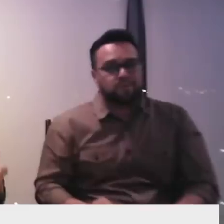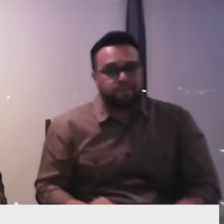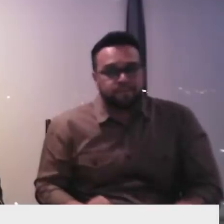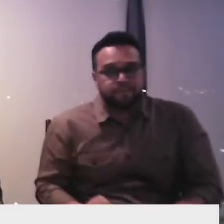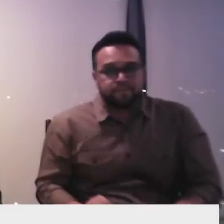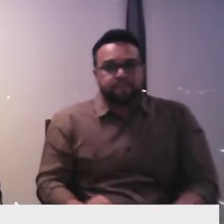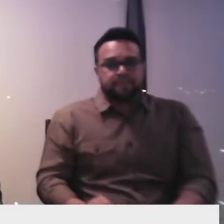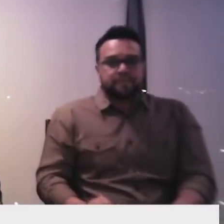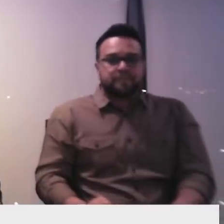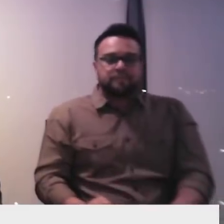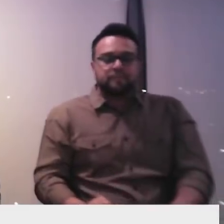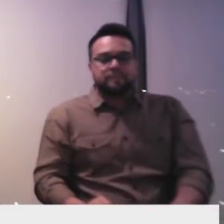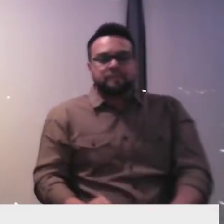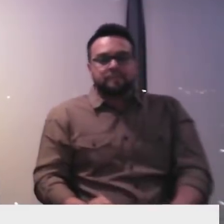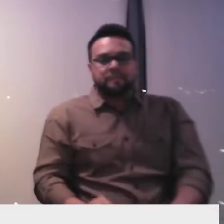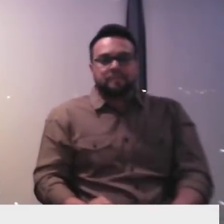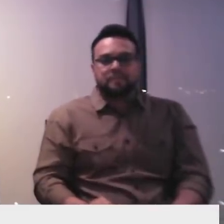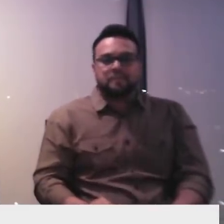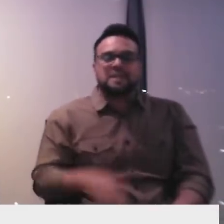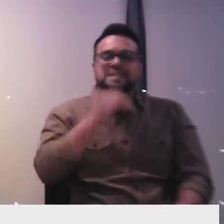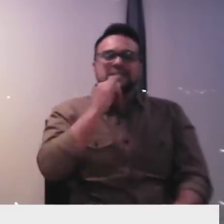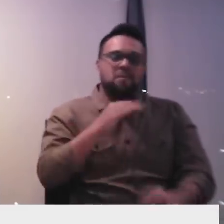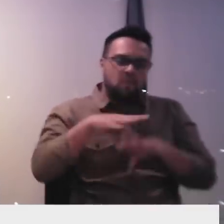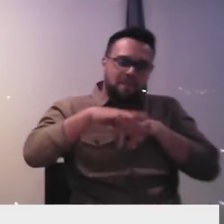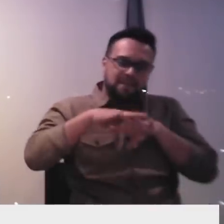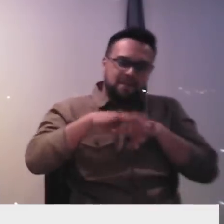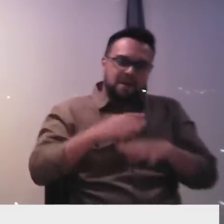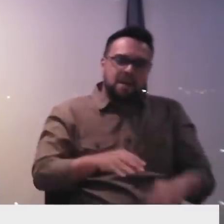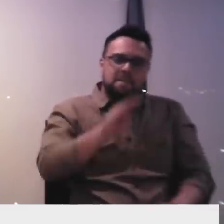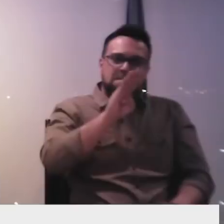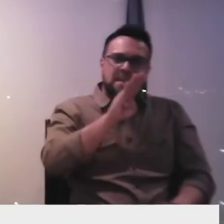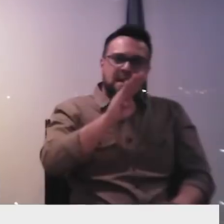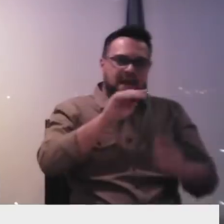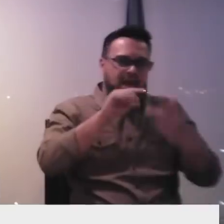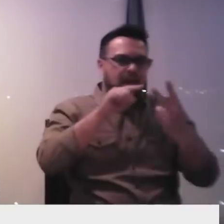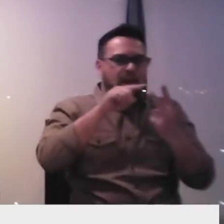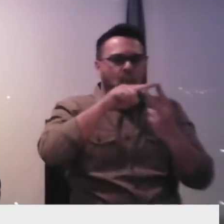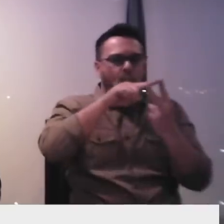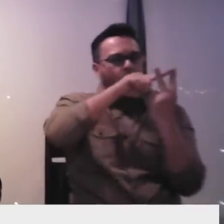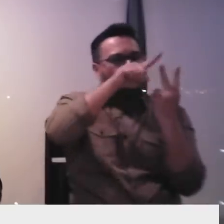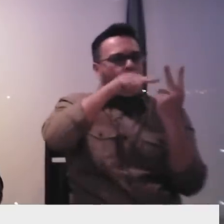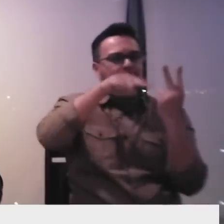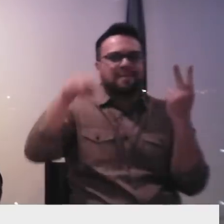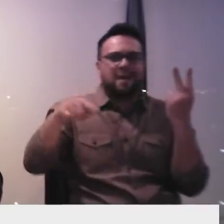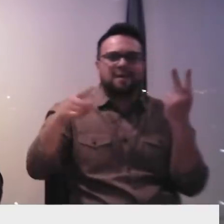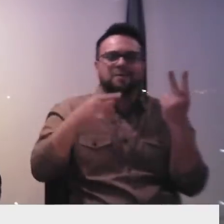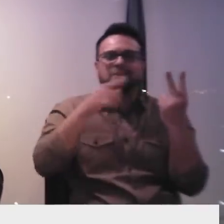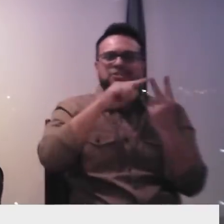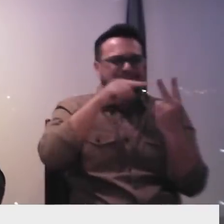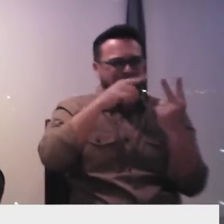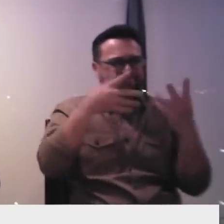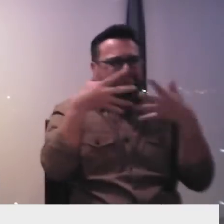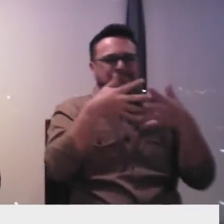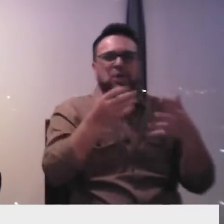uma fórmula, né? Menos B, mais ou menos, raiz quadrada de B ao quadrado, menos 4AC, dividido por 4A, isso aí?